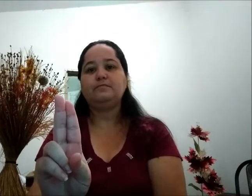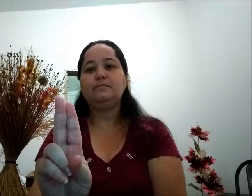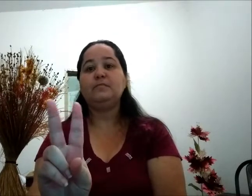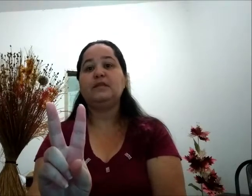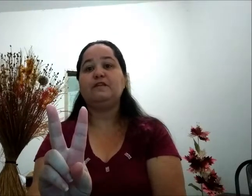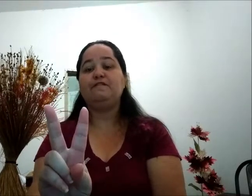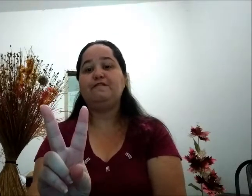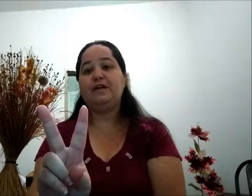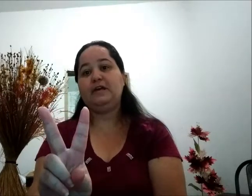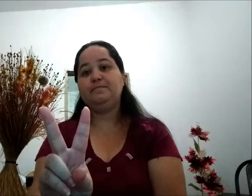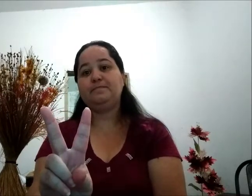V,